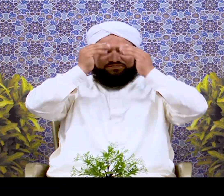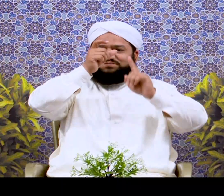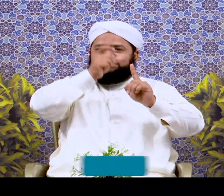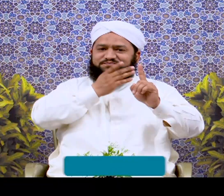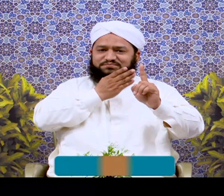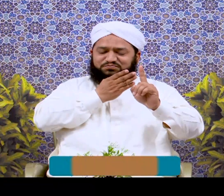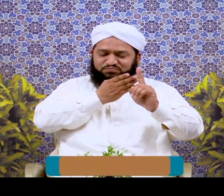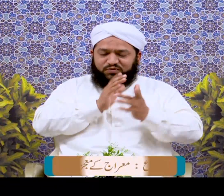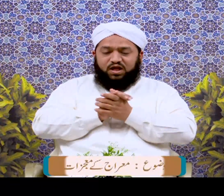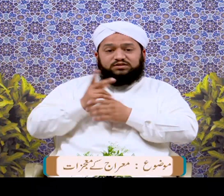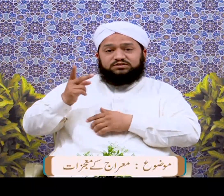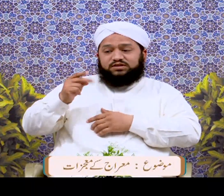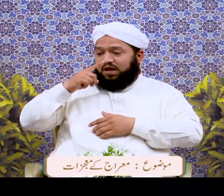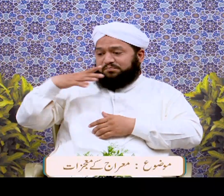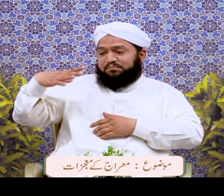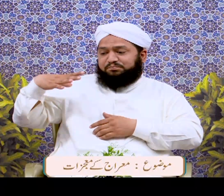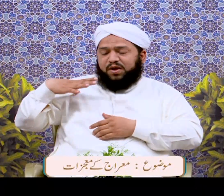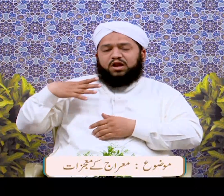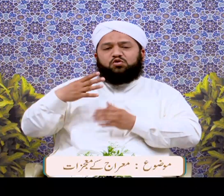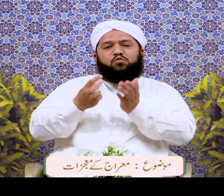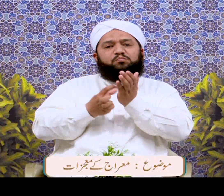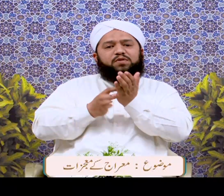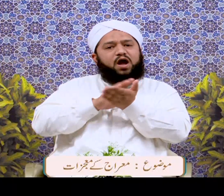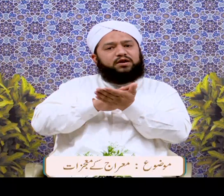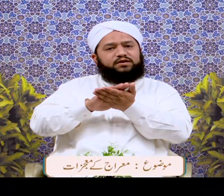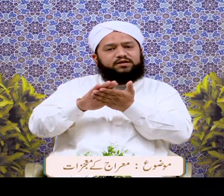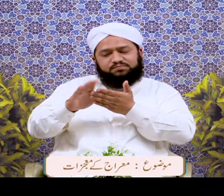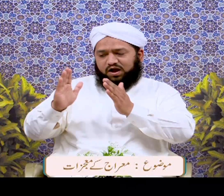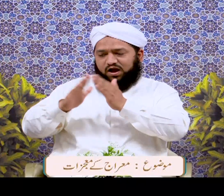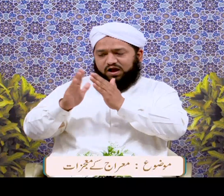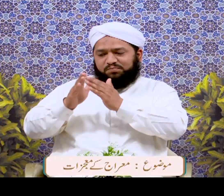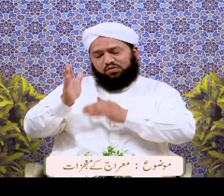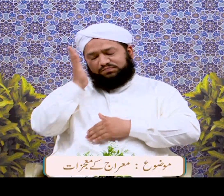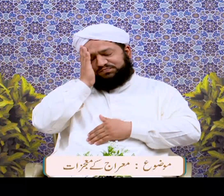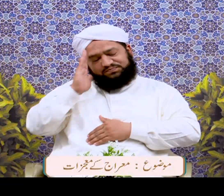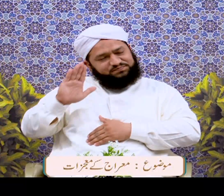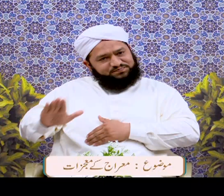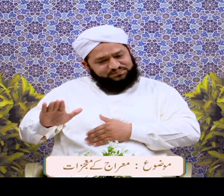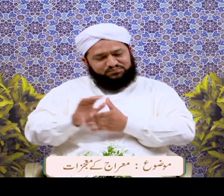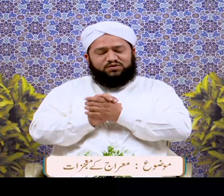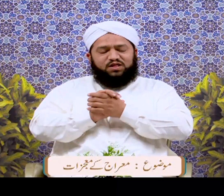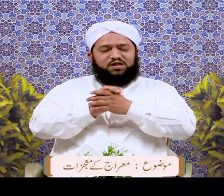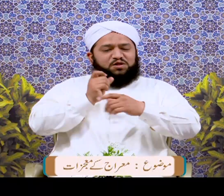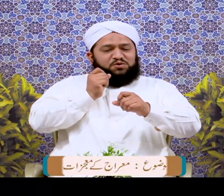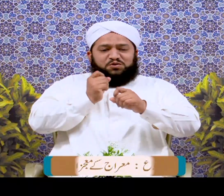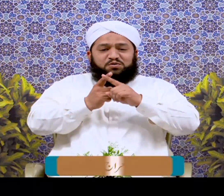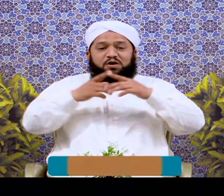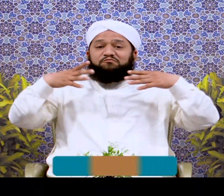اپنی چچزاد بہن حضرت ام ہانی رضی اللہ عنہا کے گھر میں آرام فرما ہے۔ یکایک حضرت جبریل امین علیہ